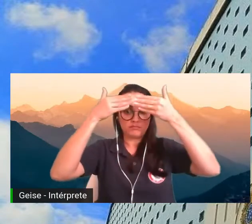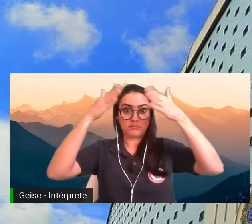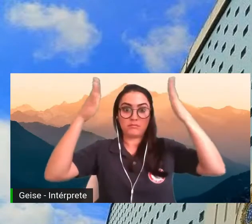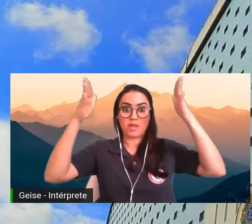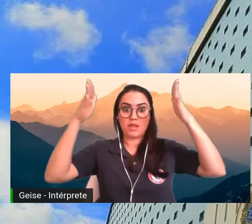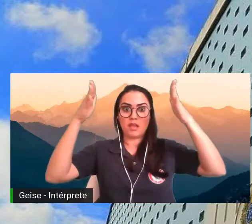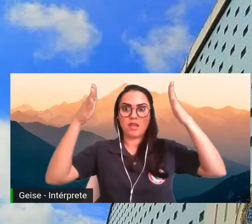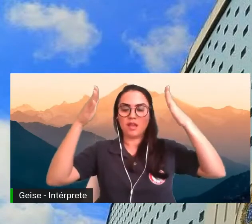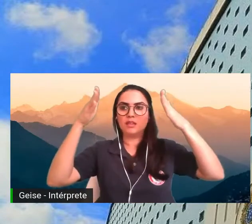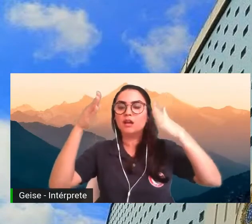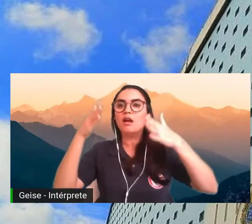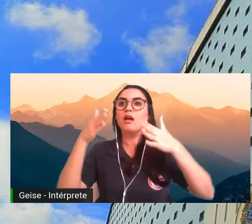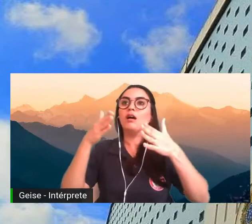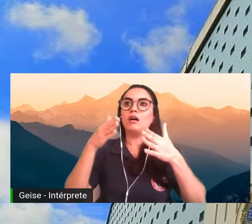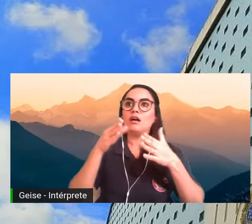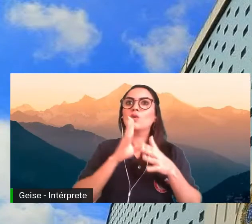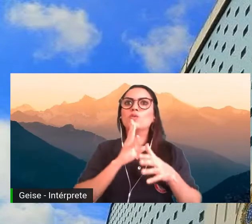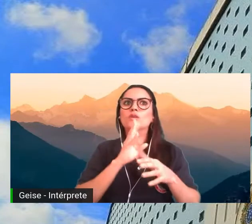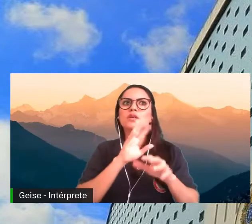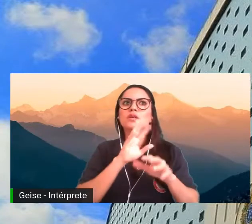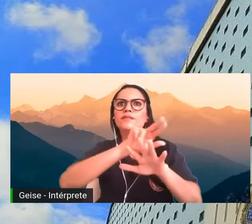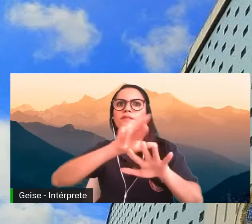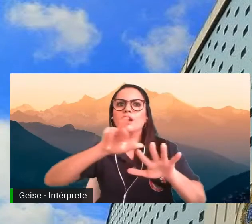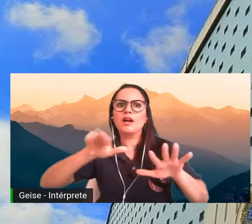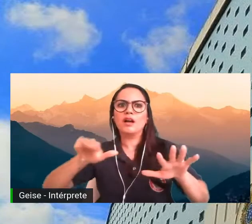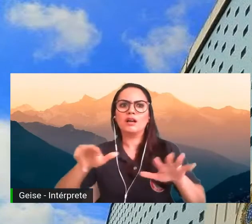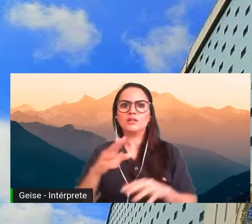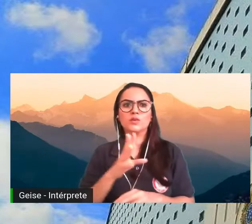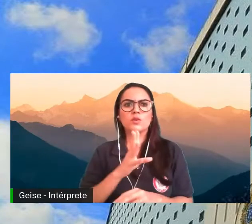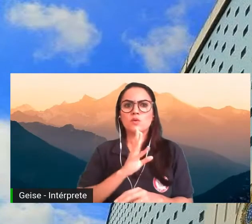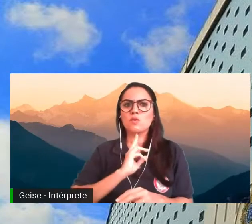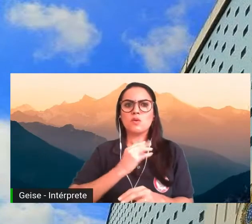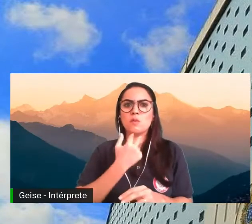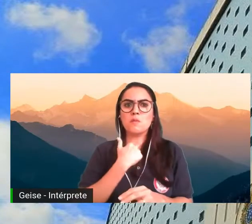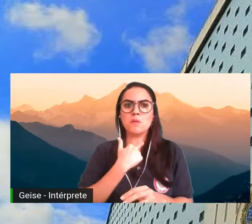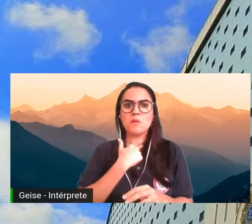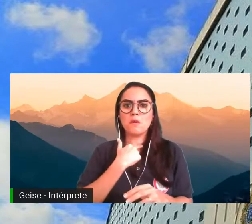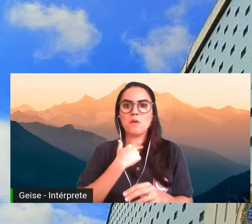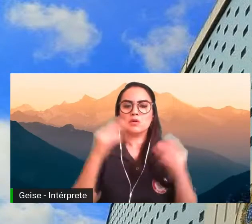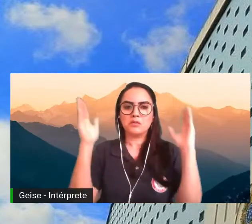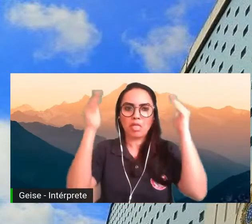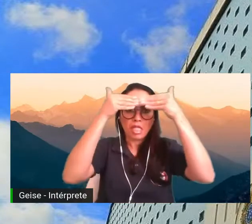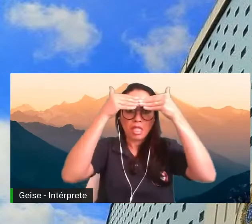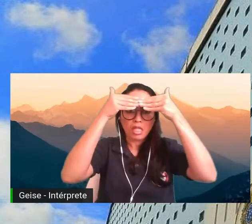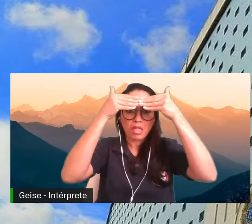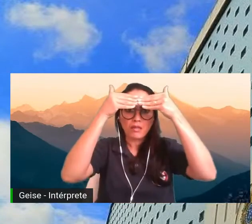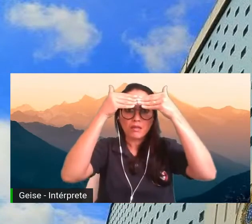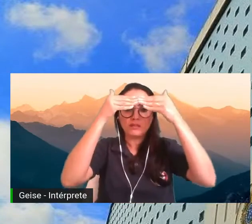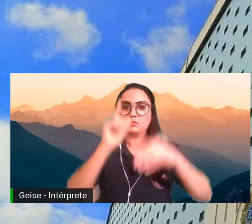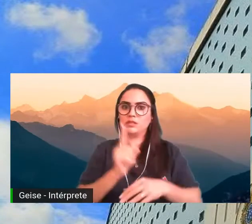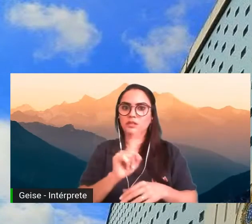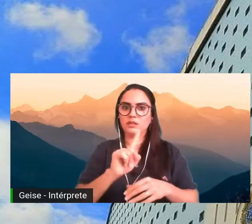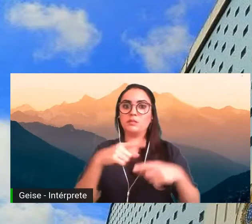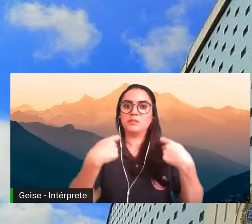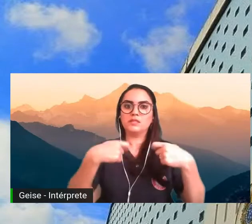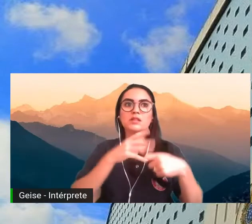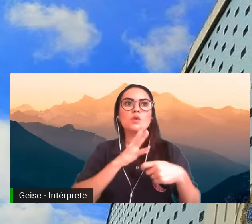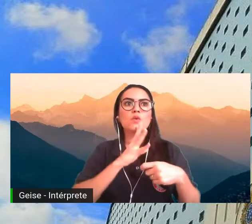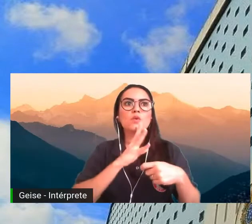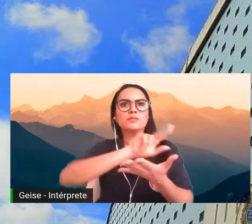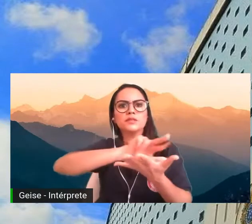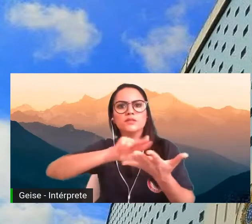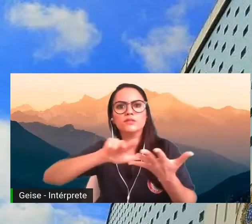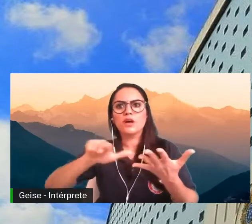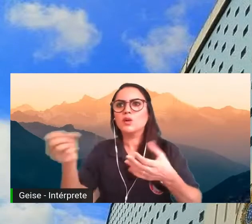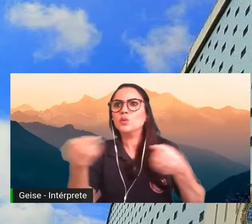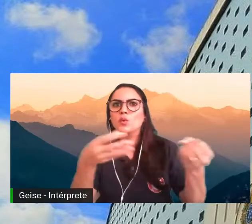fechada só para execução. Tem que ser uma mente aberta para o conhecimento, para novas fontes, para